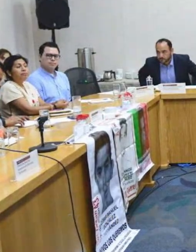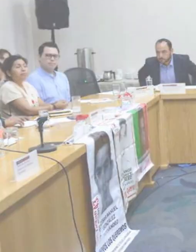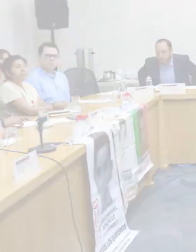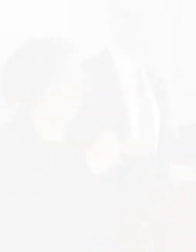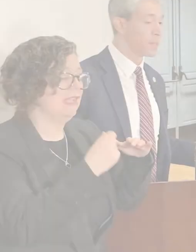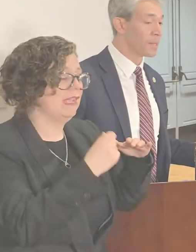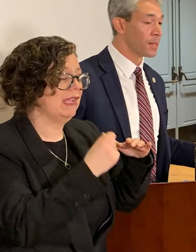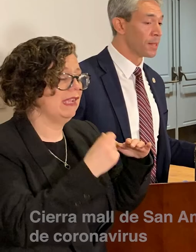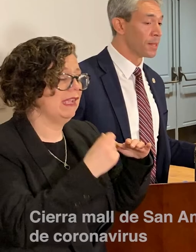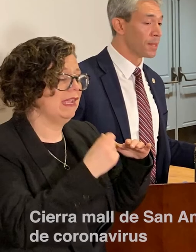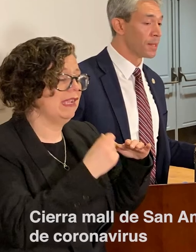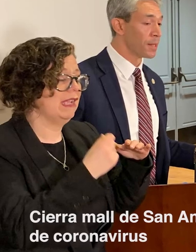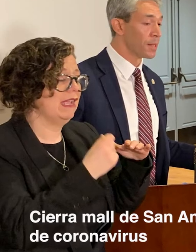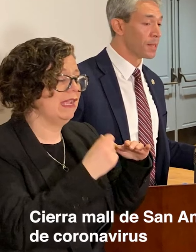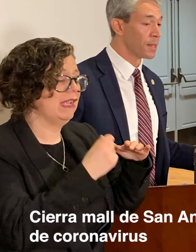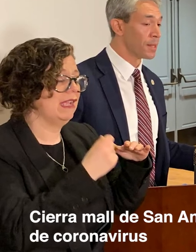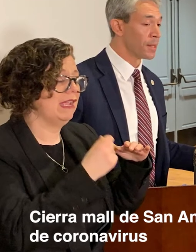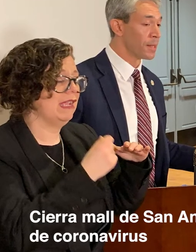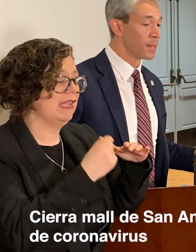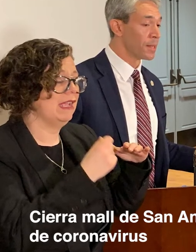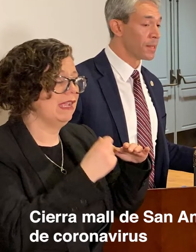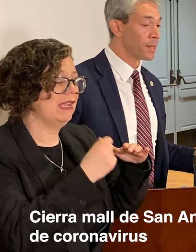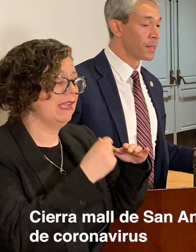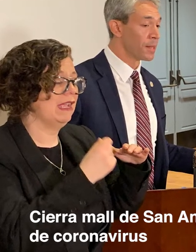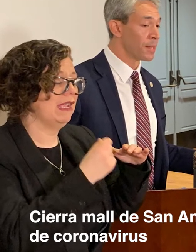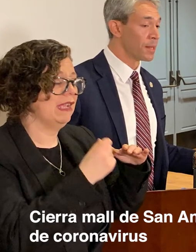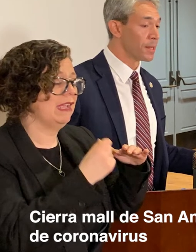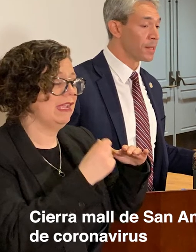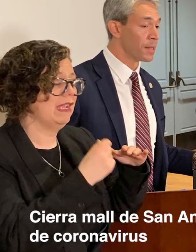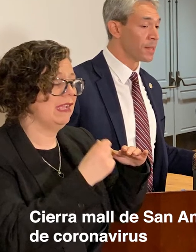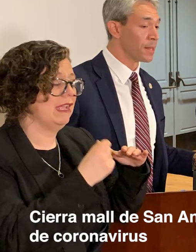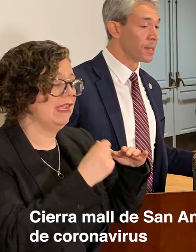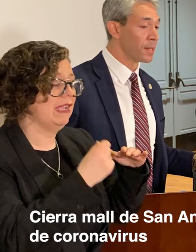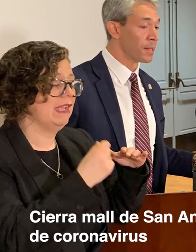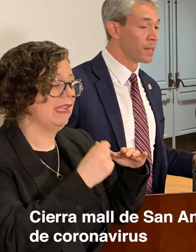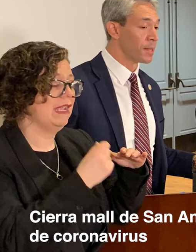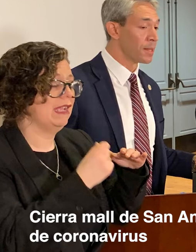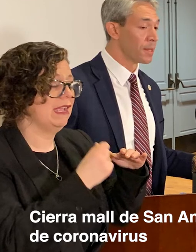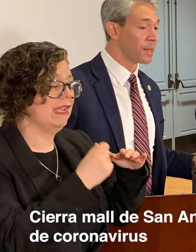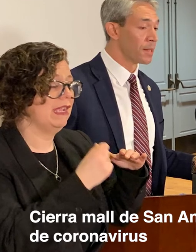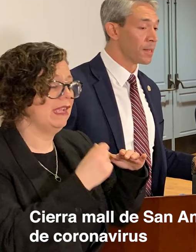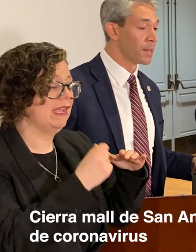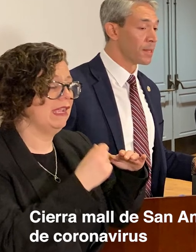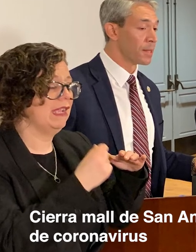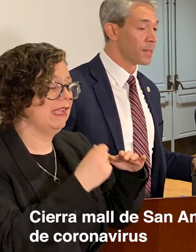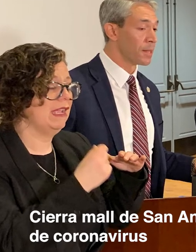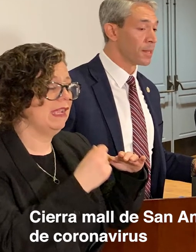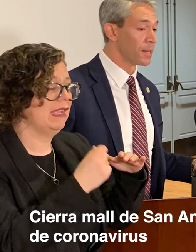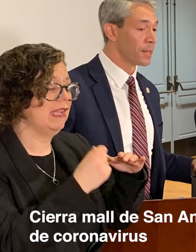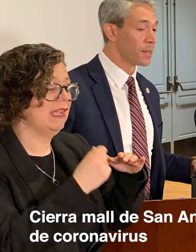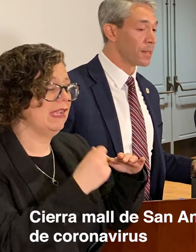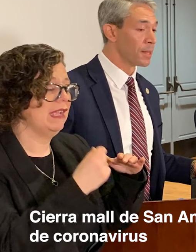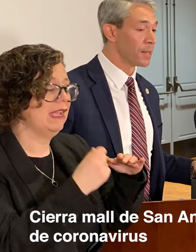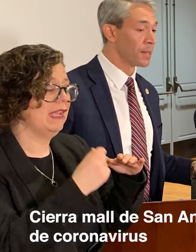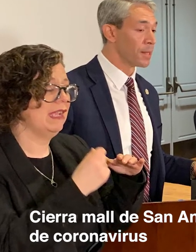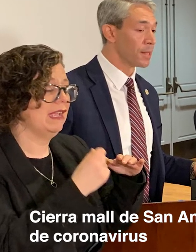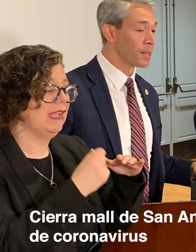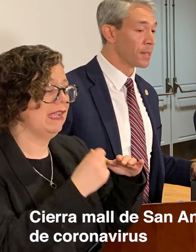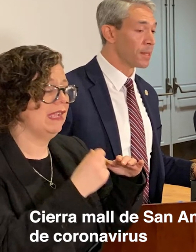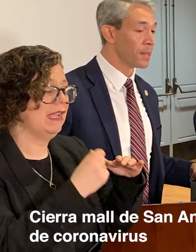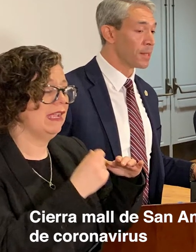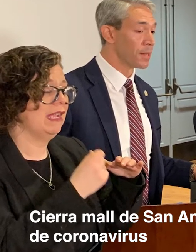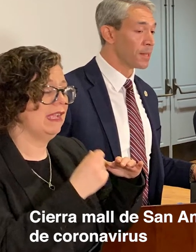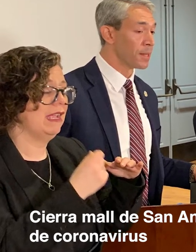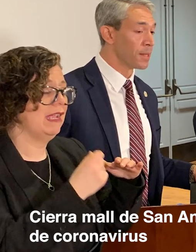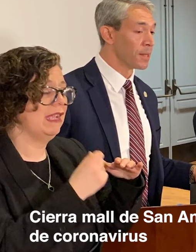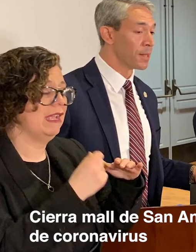López Obrador. El North Star Mall de San Antonio, Texas, uno de los puntos más visitados para hacer compras a solo 200 kilómetros de la frontera